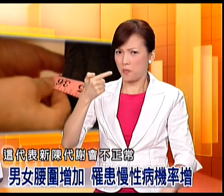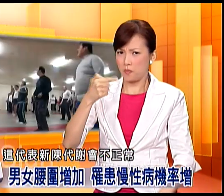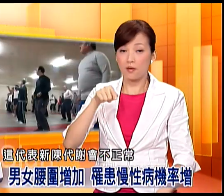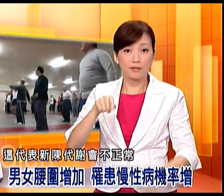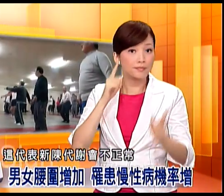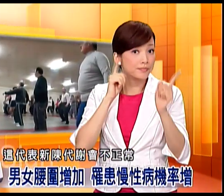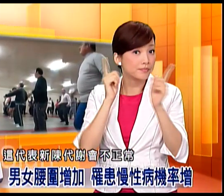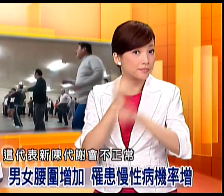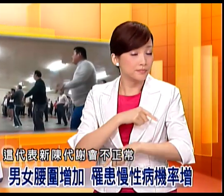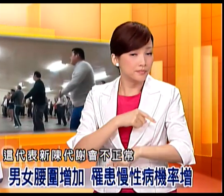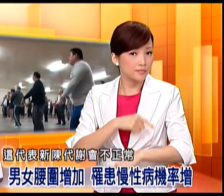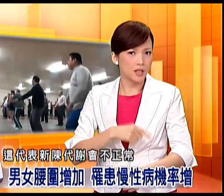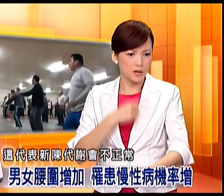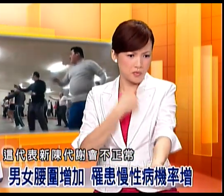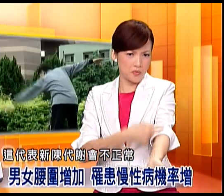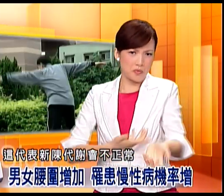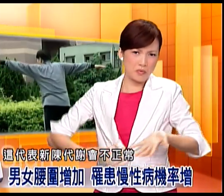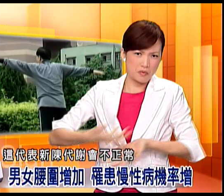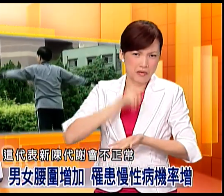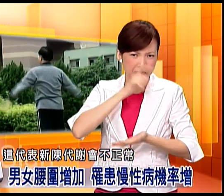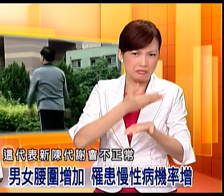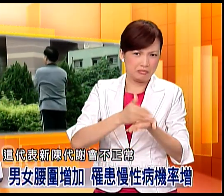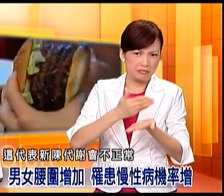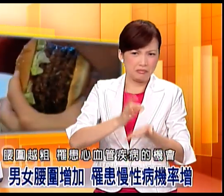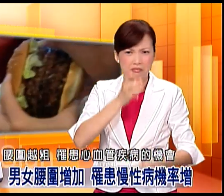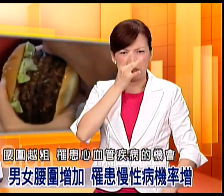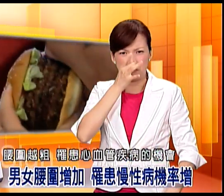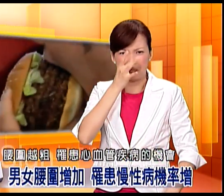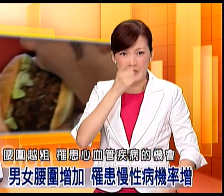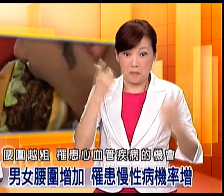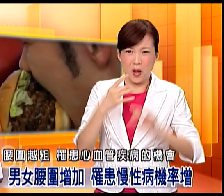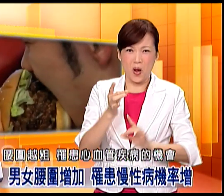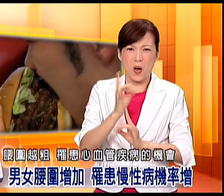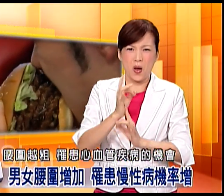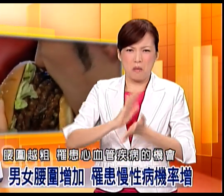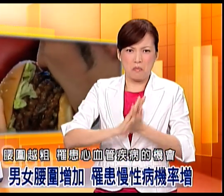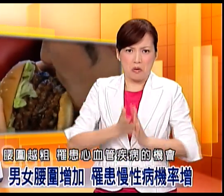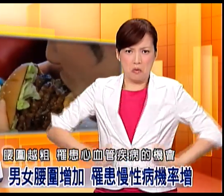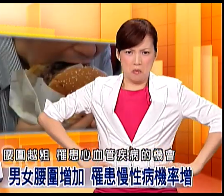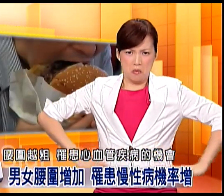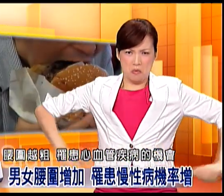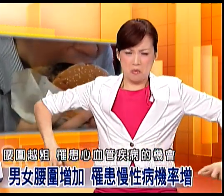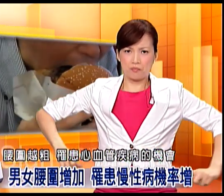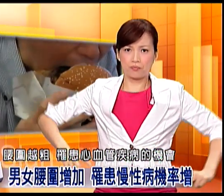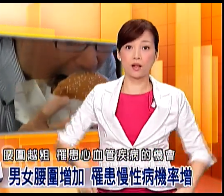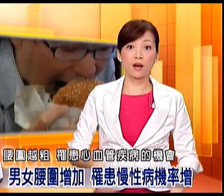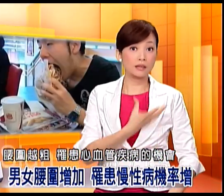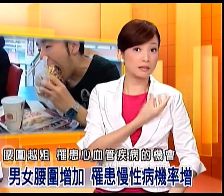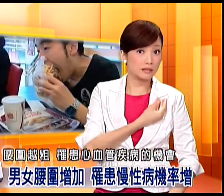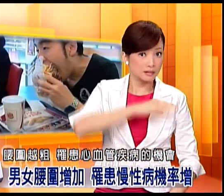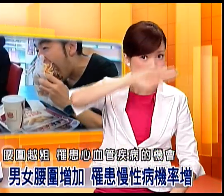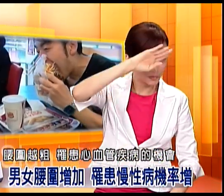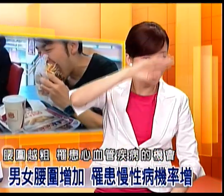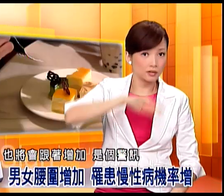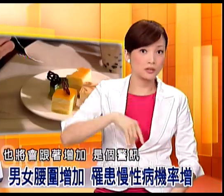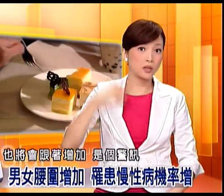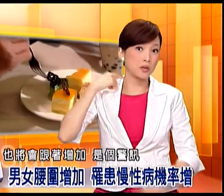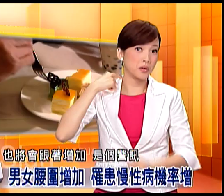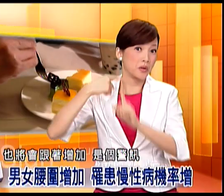表新陈代谢会不正常，而腰围越粗，罹患心血管疾病的机会也将会跟着增